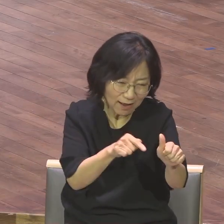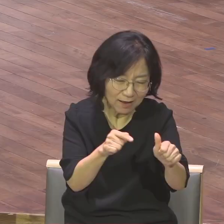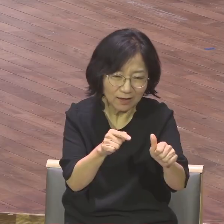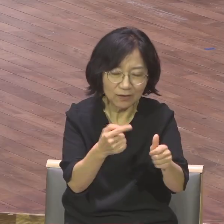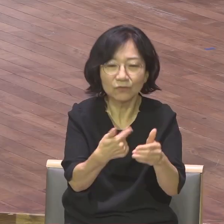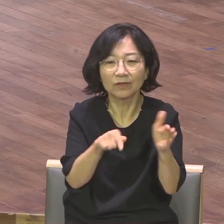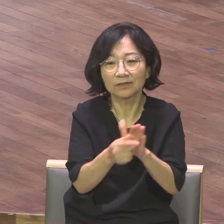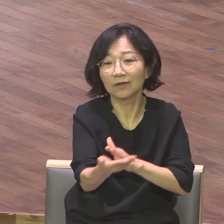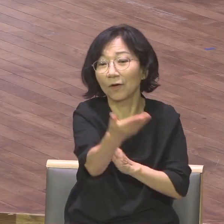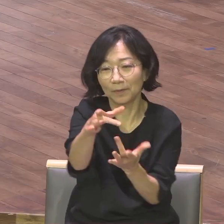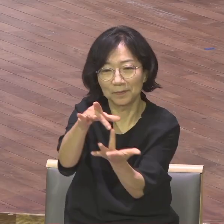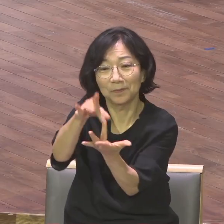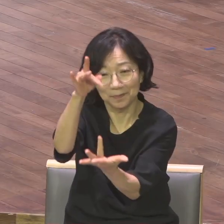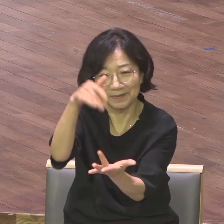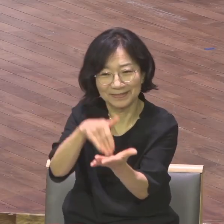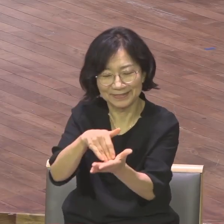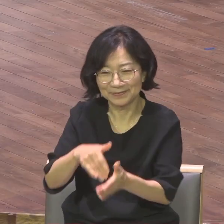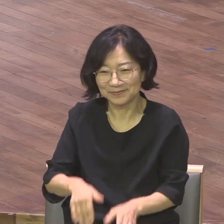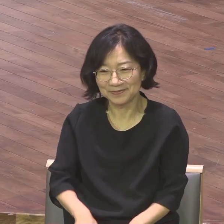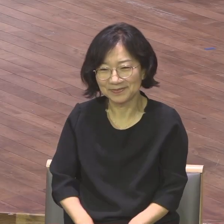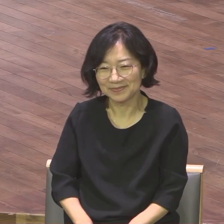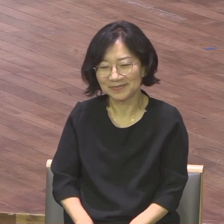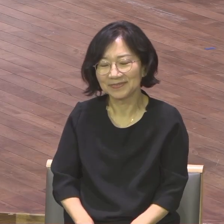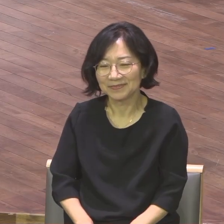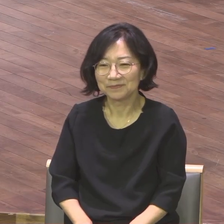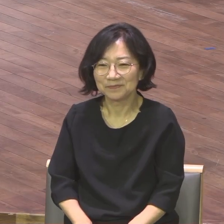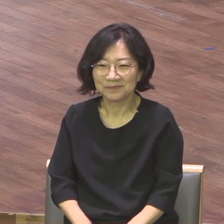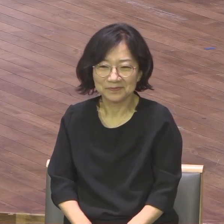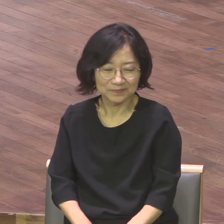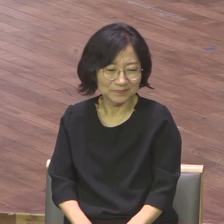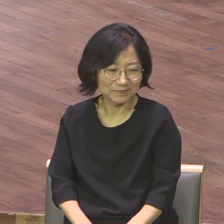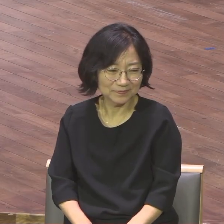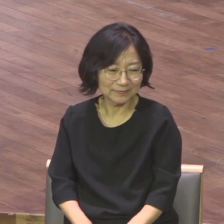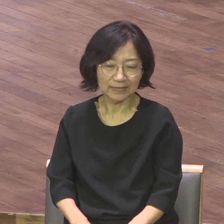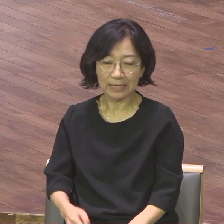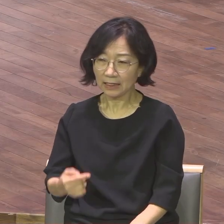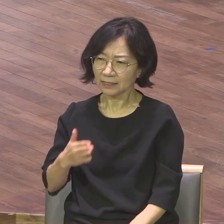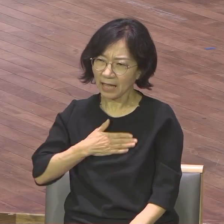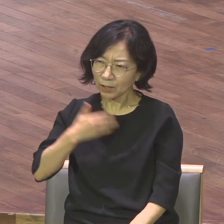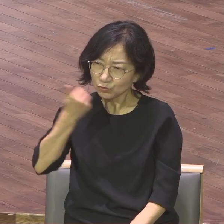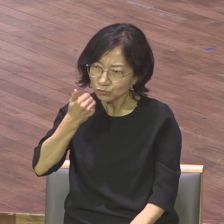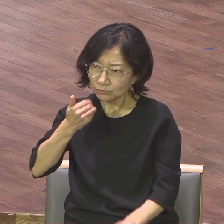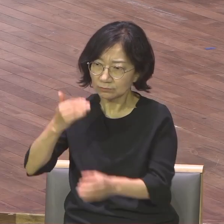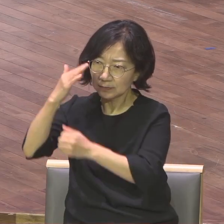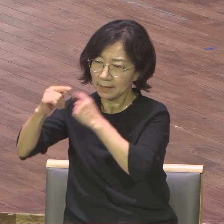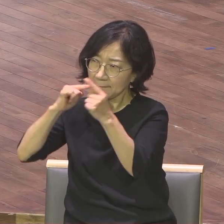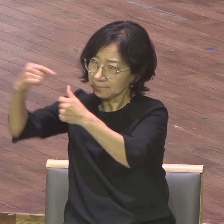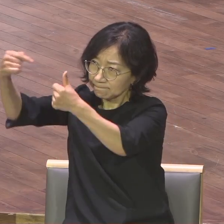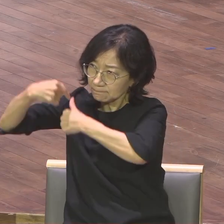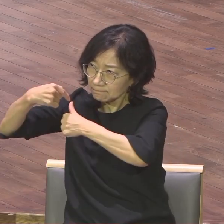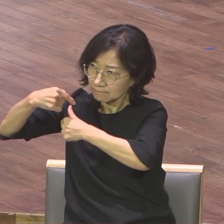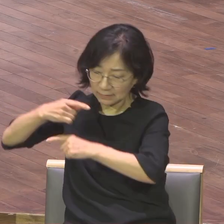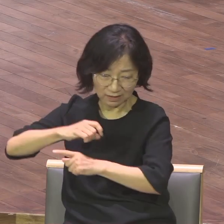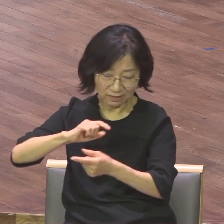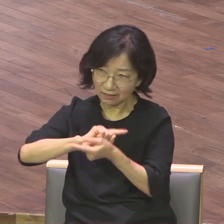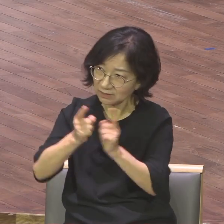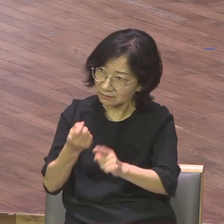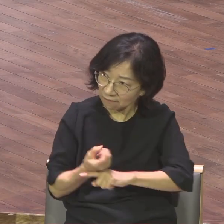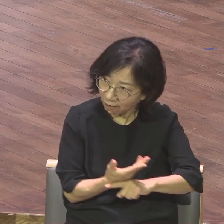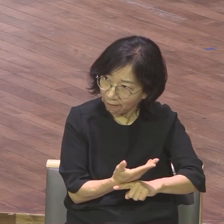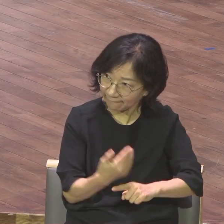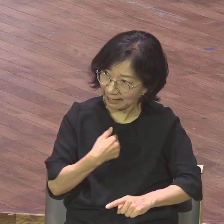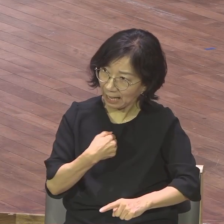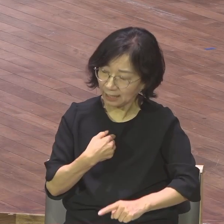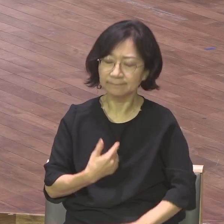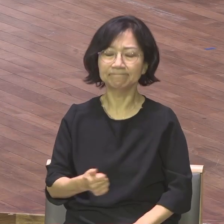세우셨다. 이 말씀의 대언자라는 정체성을 가지고 살면요, 살게 되면